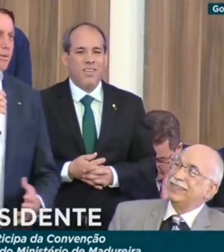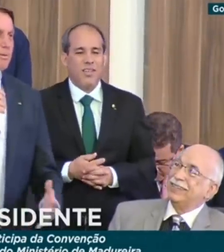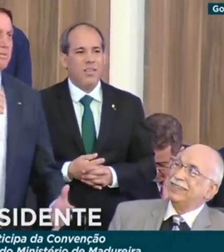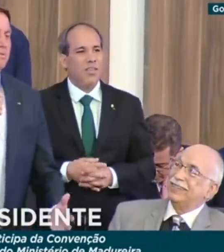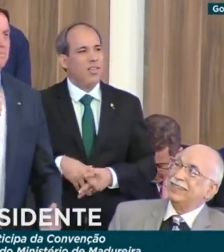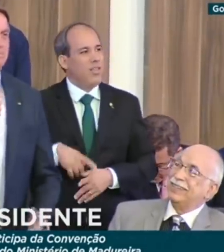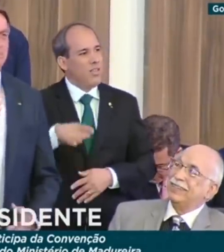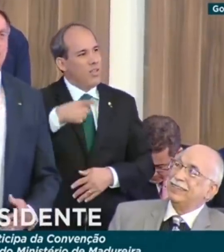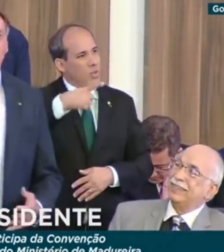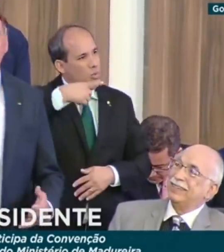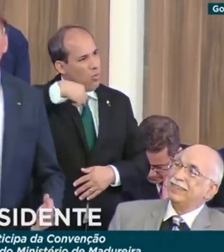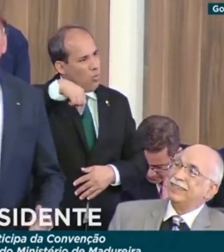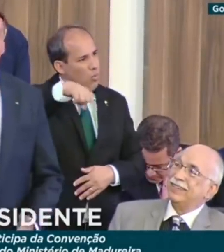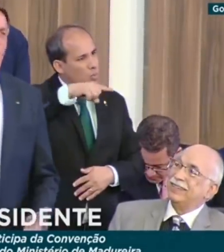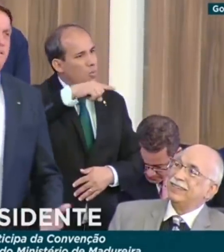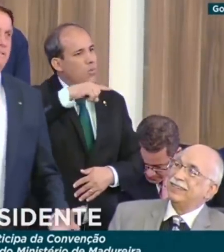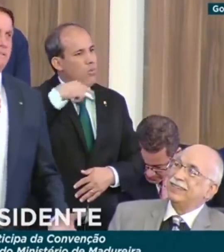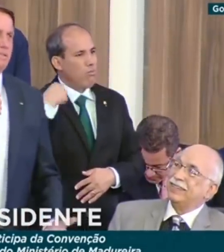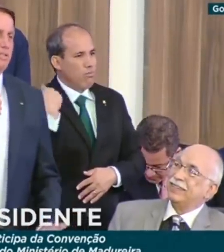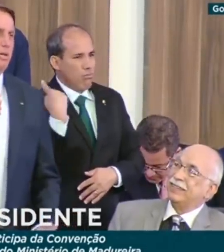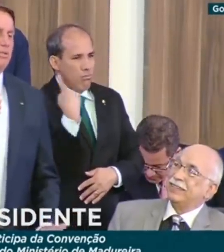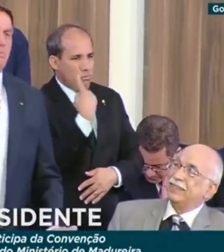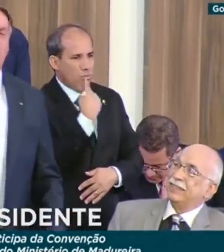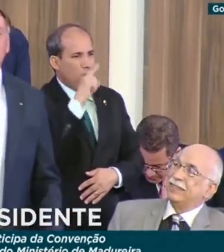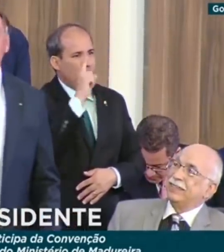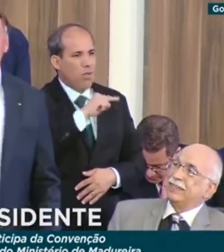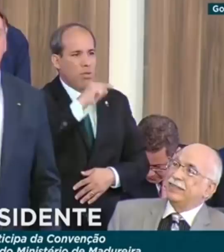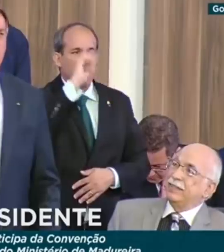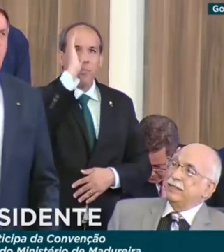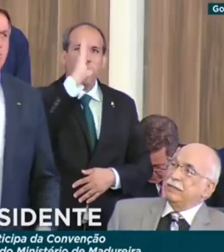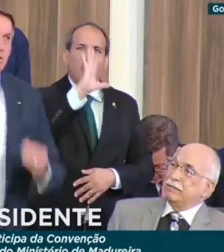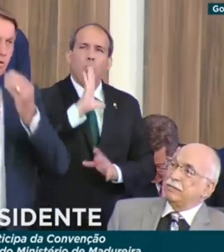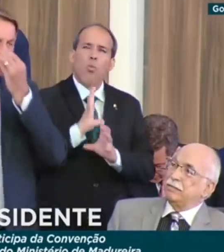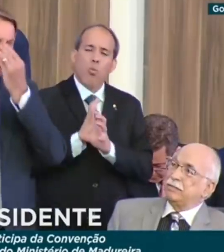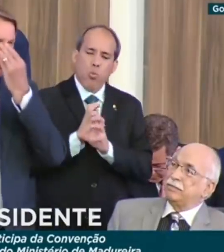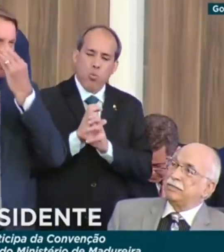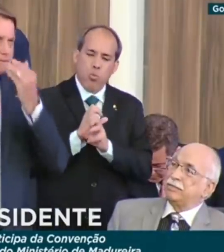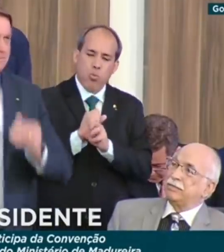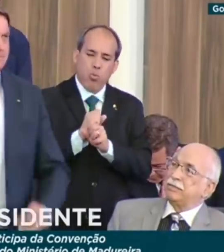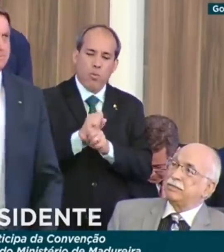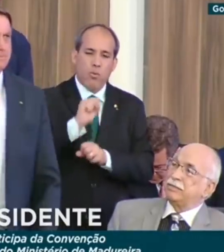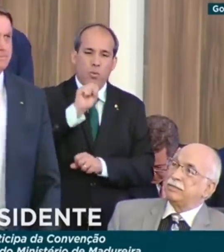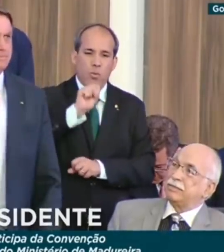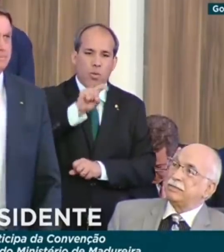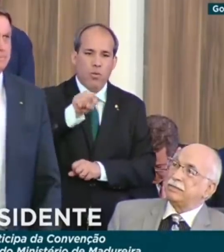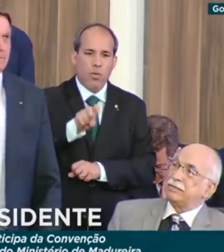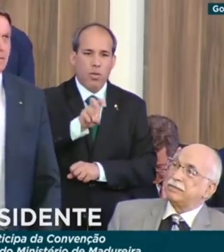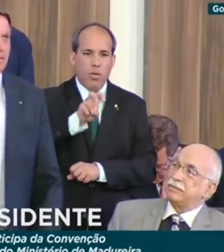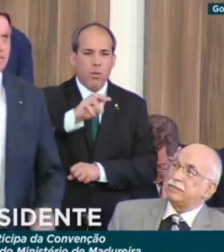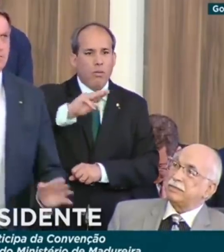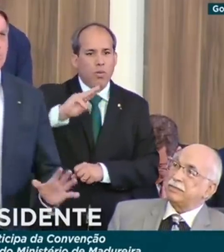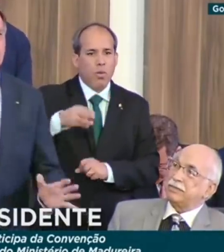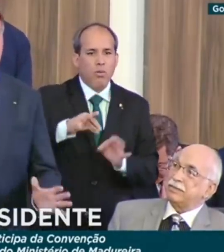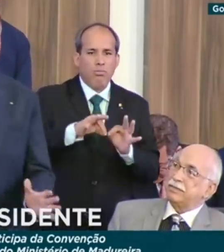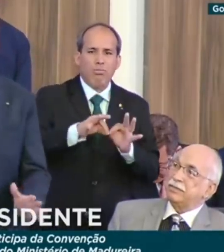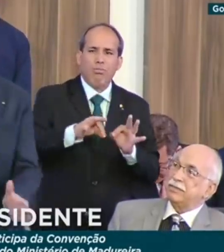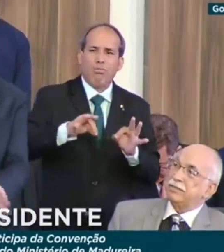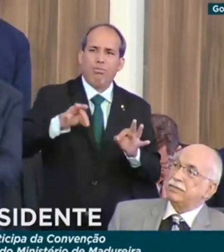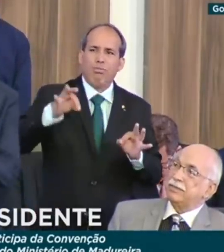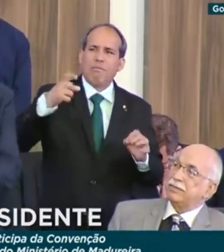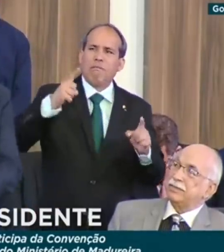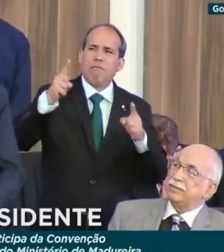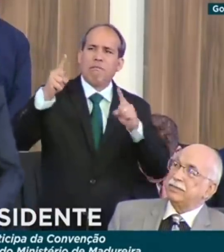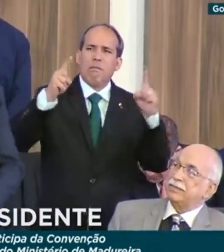Nós somos um país de 8,5 milhões de quilômetros quadrados, que se formos escolher